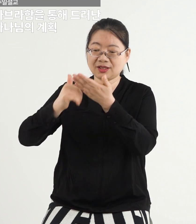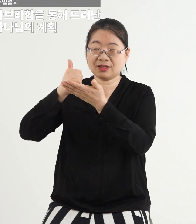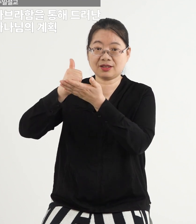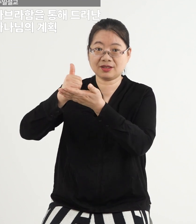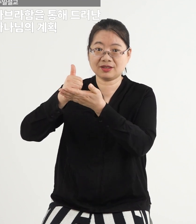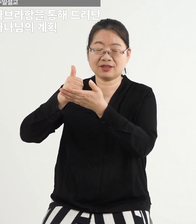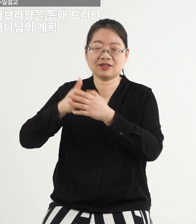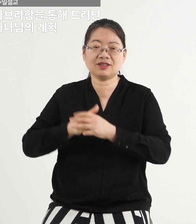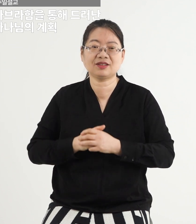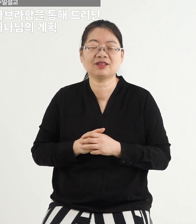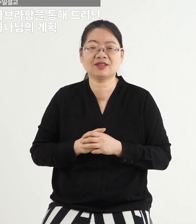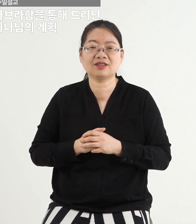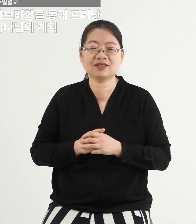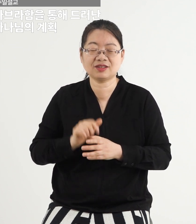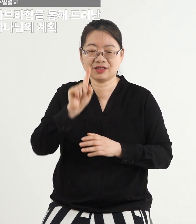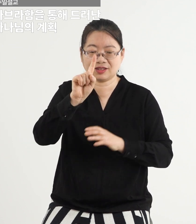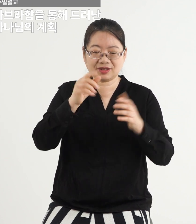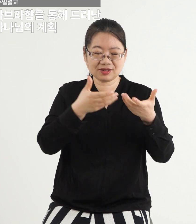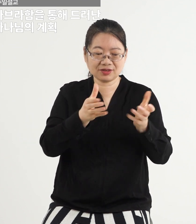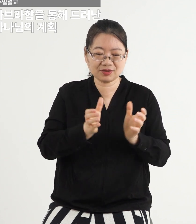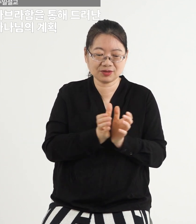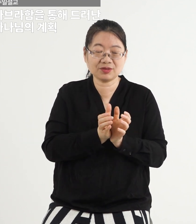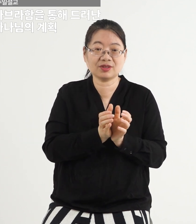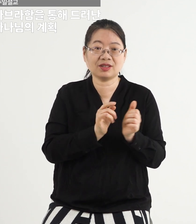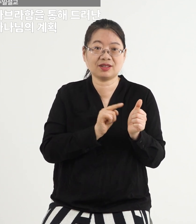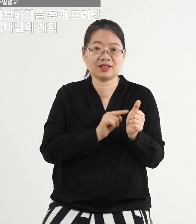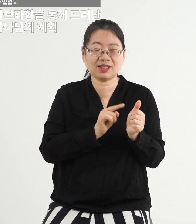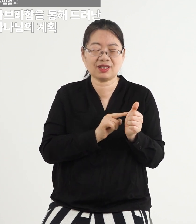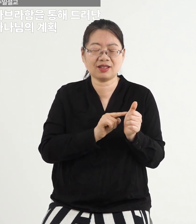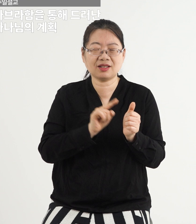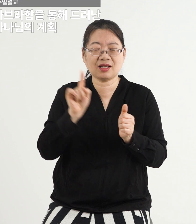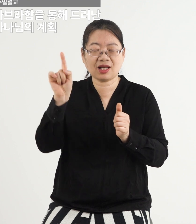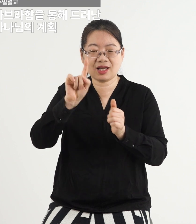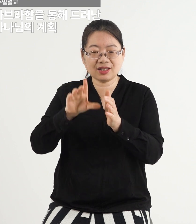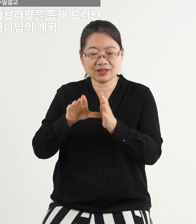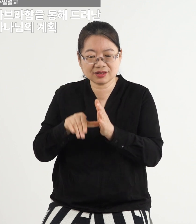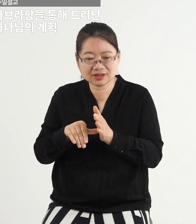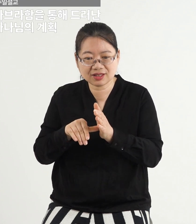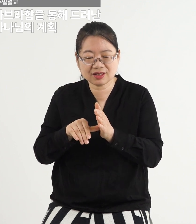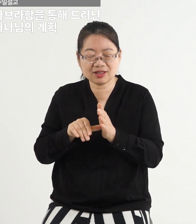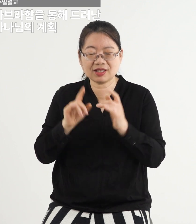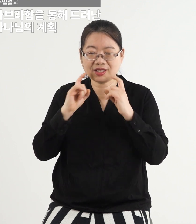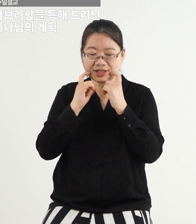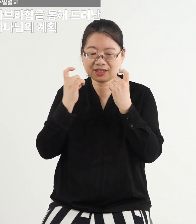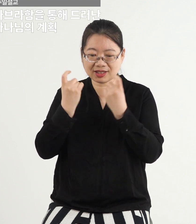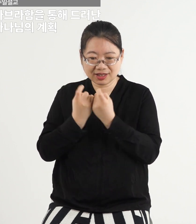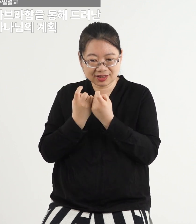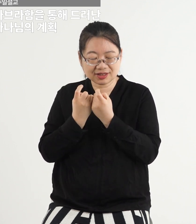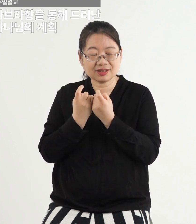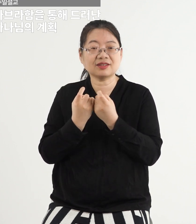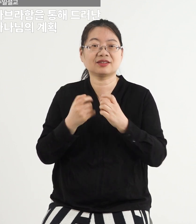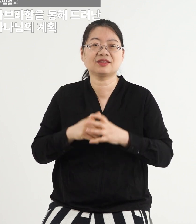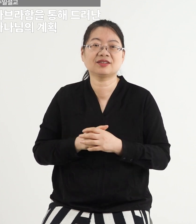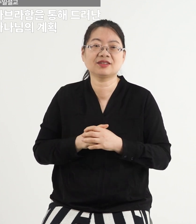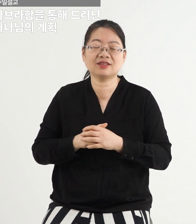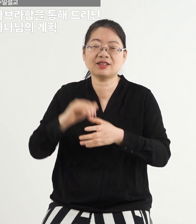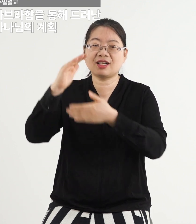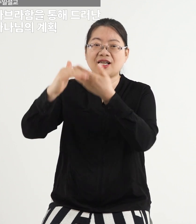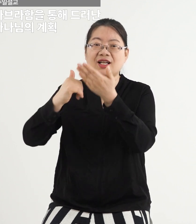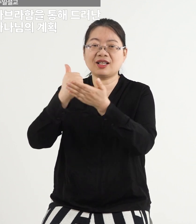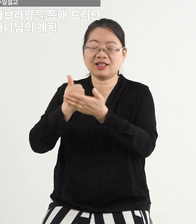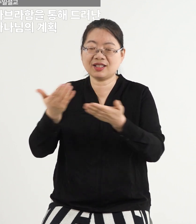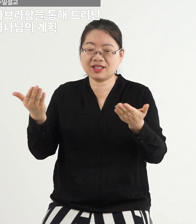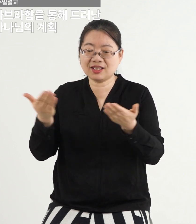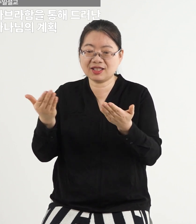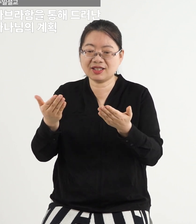하나님이 한 공동체이든 한 시대이든 한 개인에게이든 하나님의